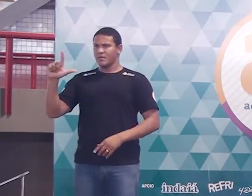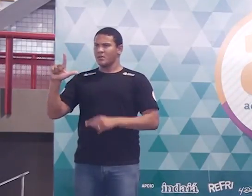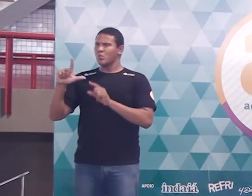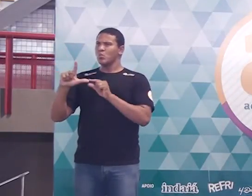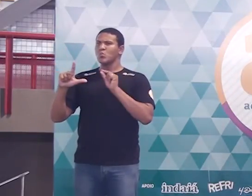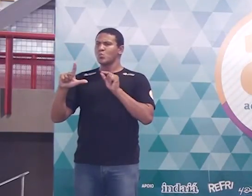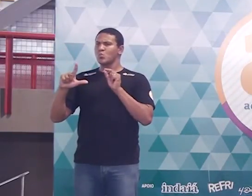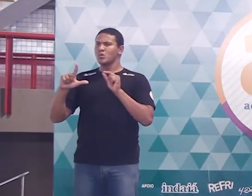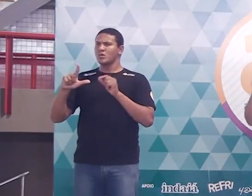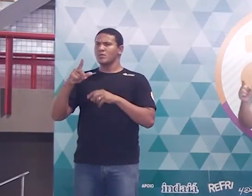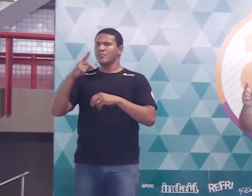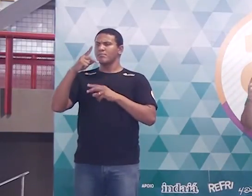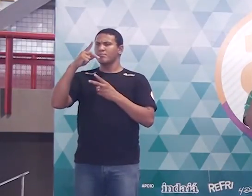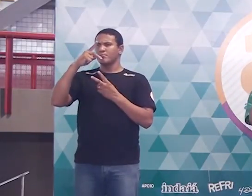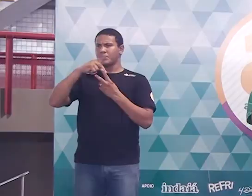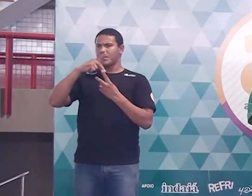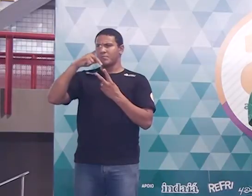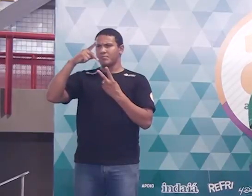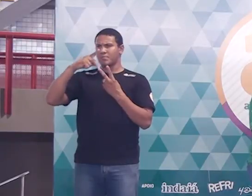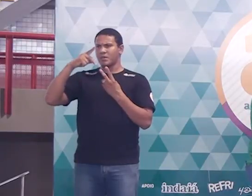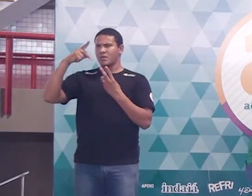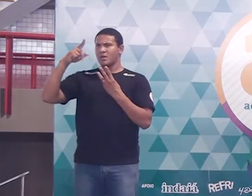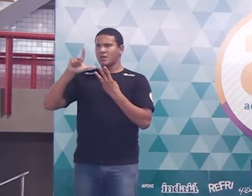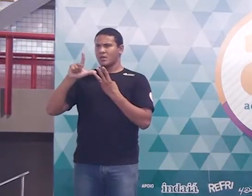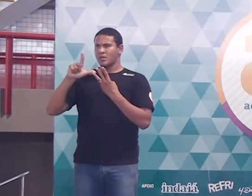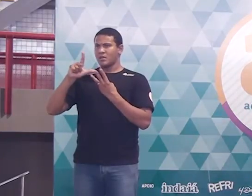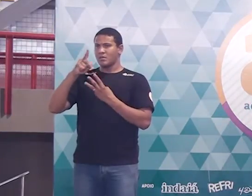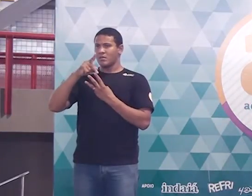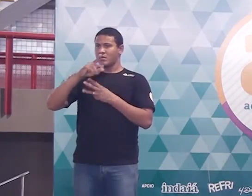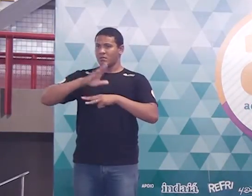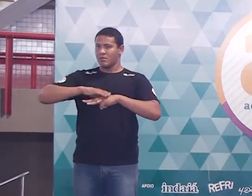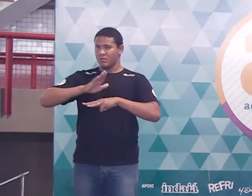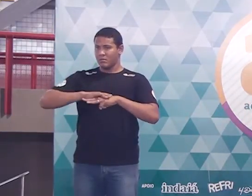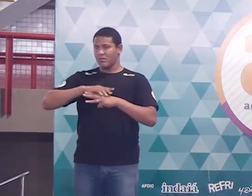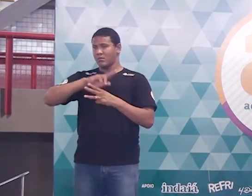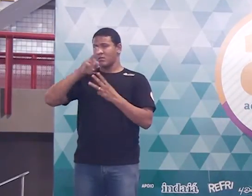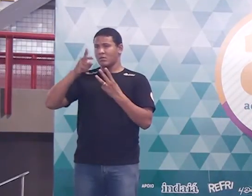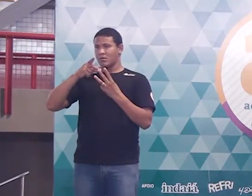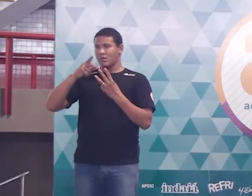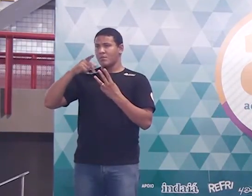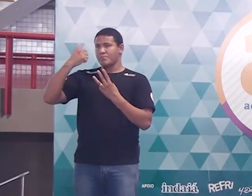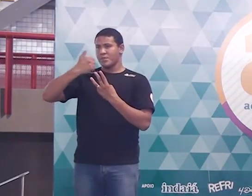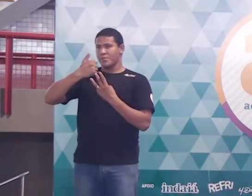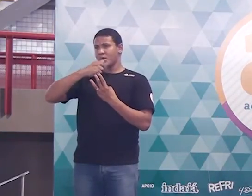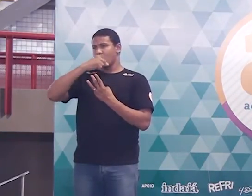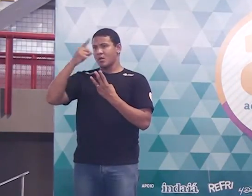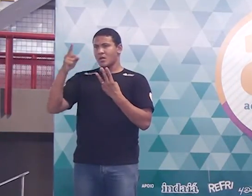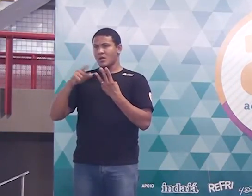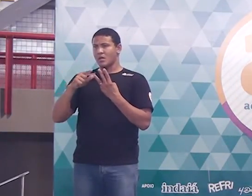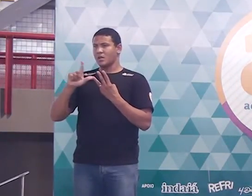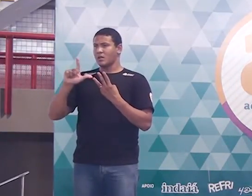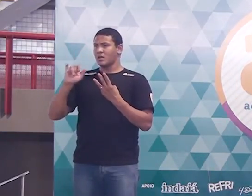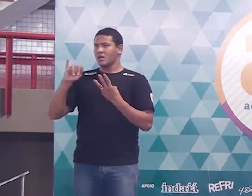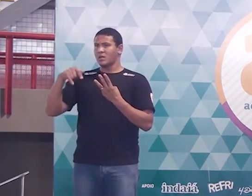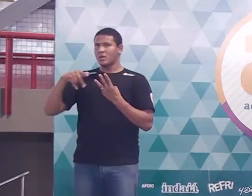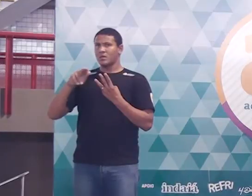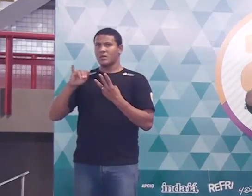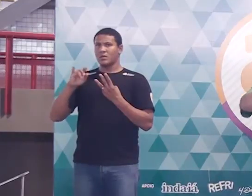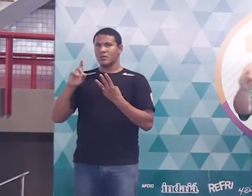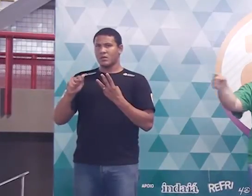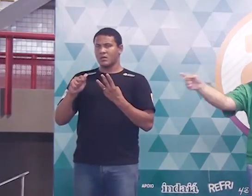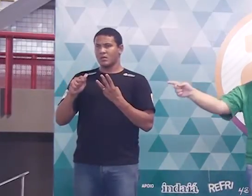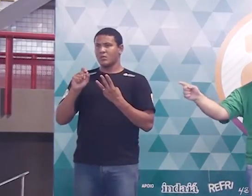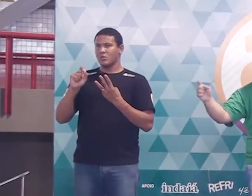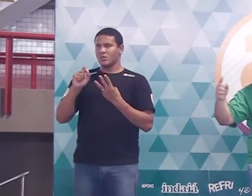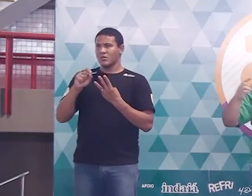é PPL? Produtividade primária líquida. É o que é transmitido nas